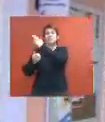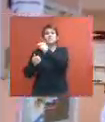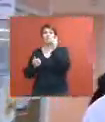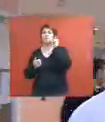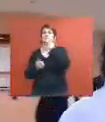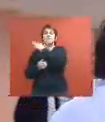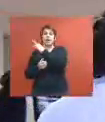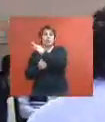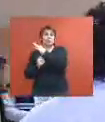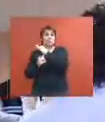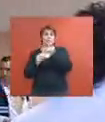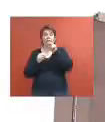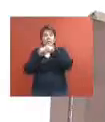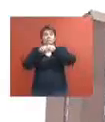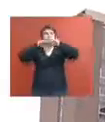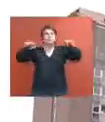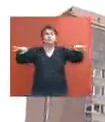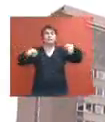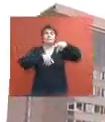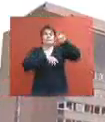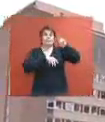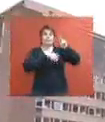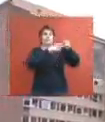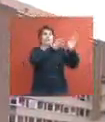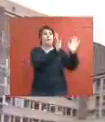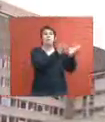Fédération nationale des sourds de France devrait